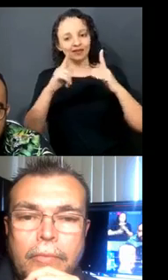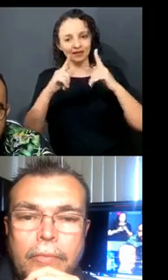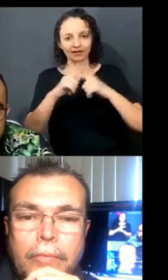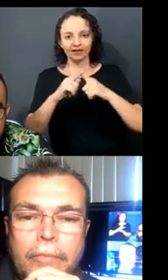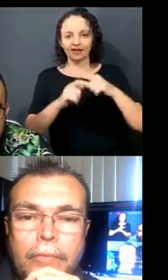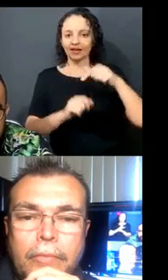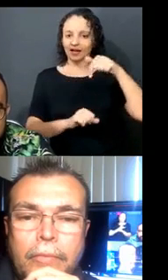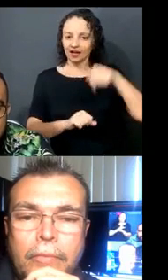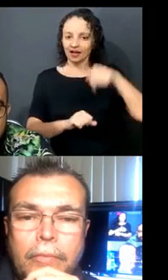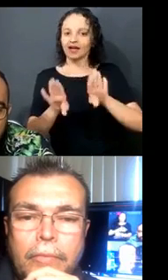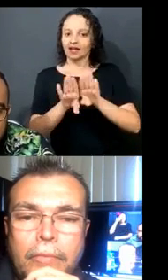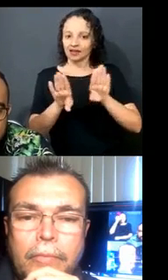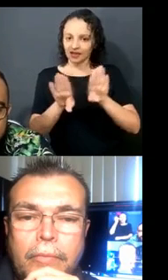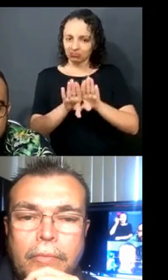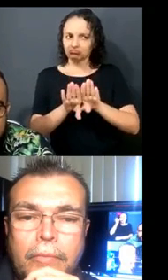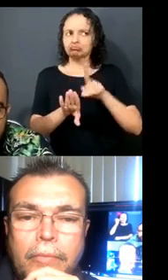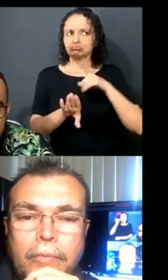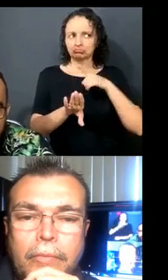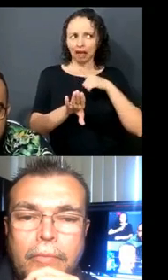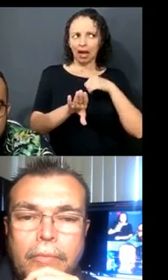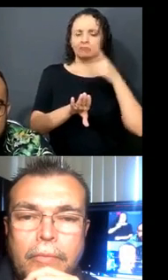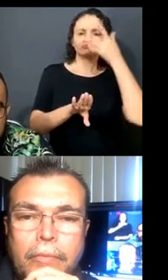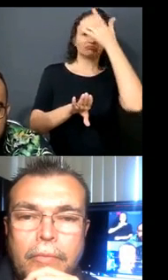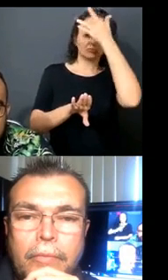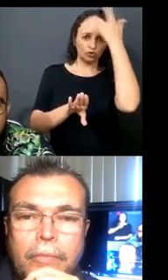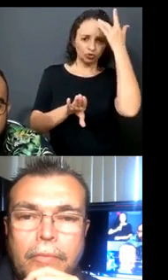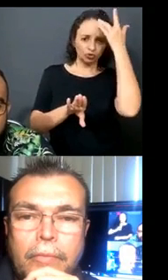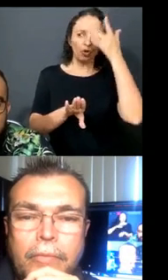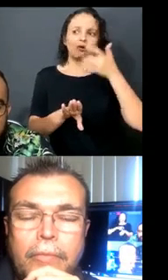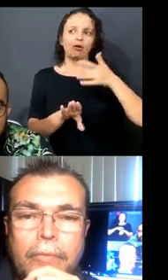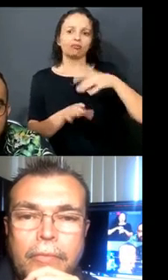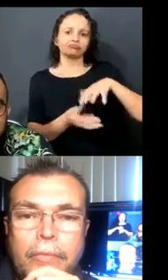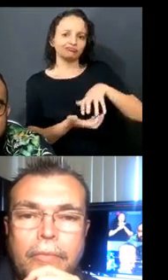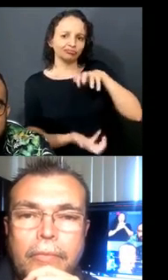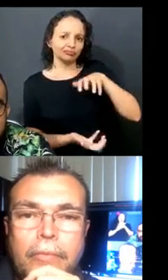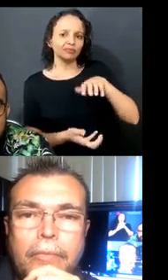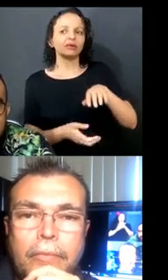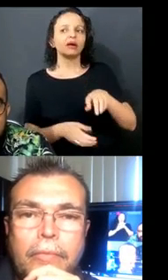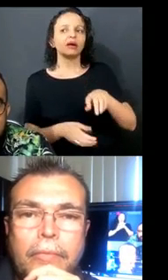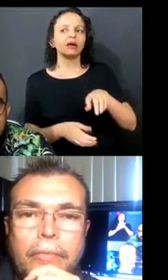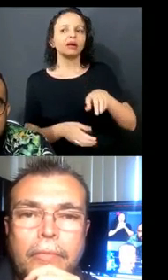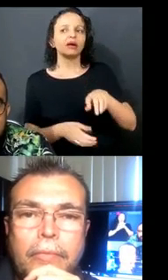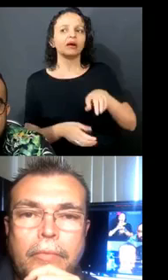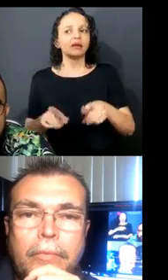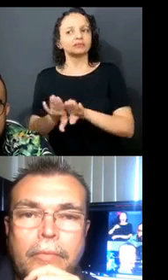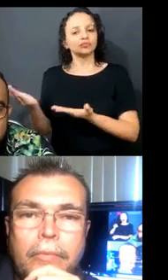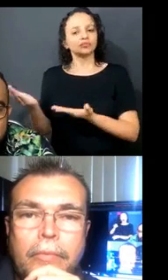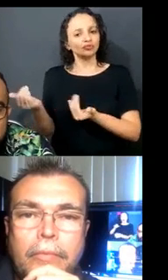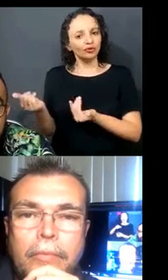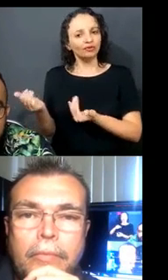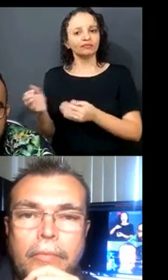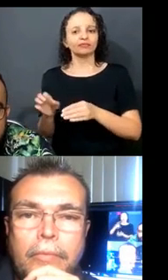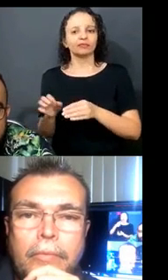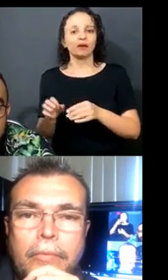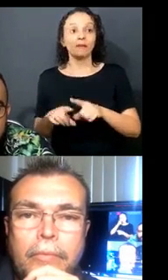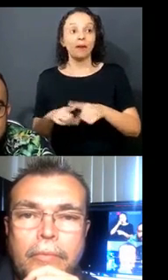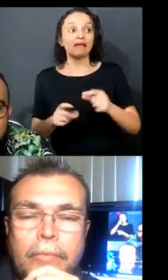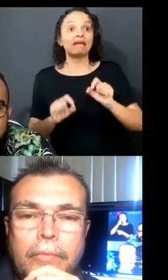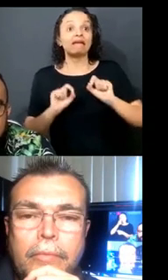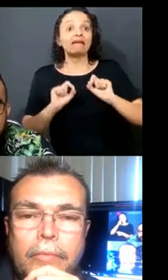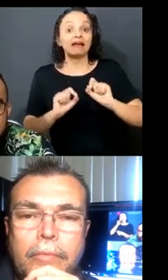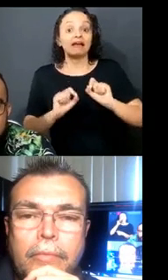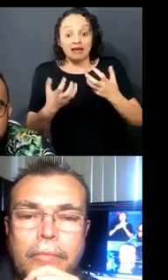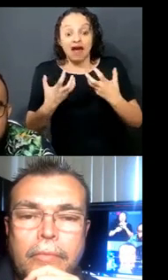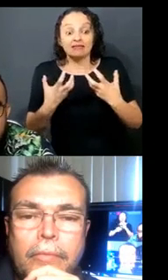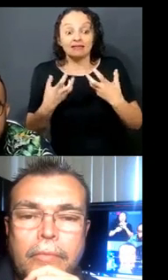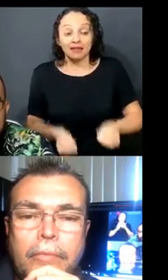a comunidade, ela é heterogênea, existem pessoas mais velhas, mas existem os jovens também, mas a adesão primeira de